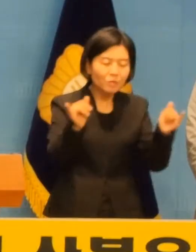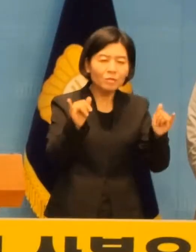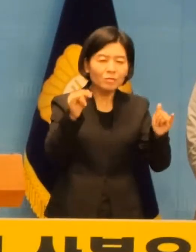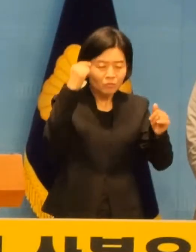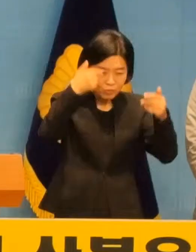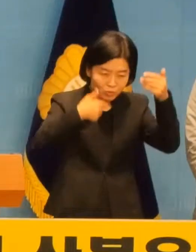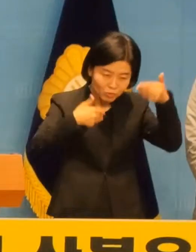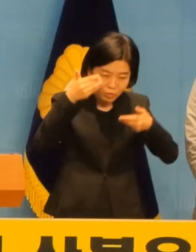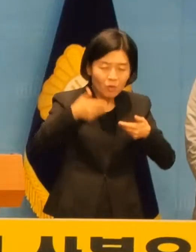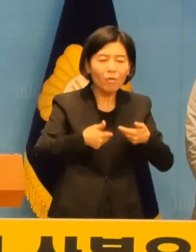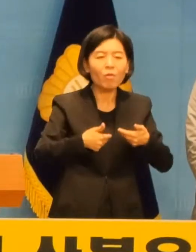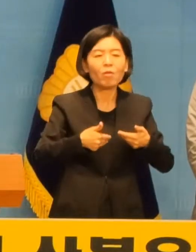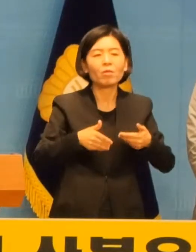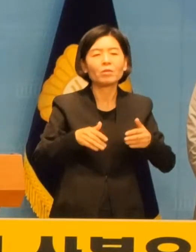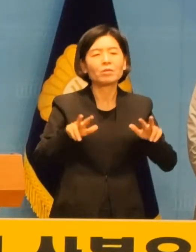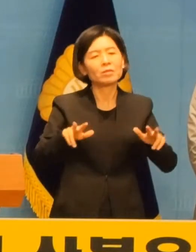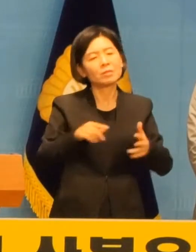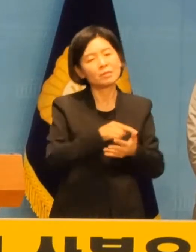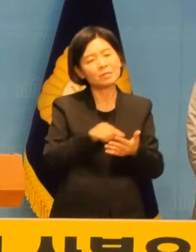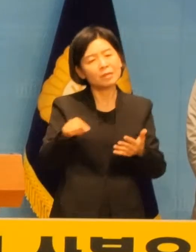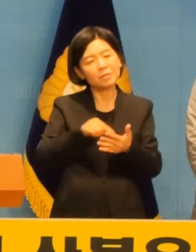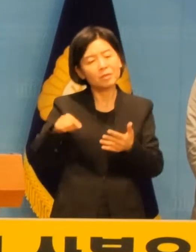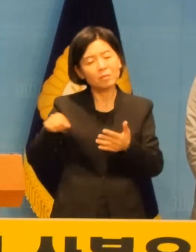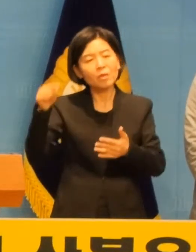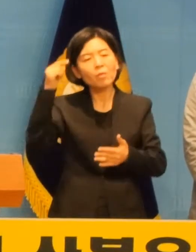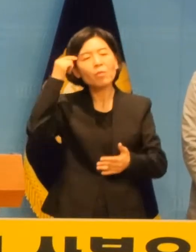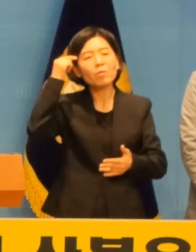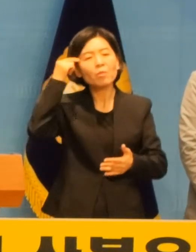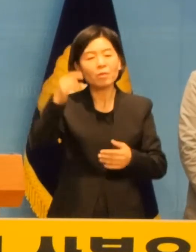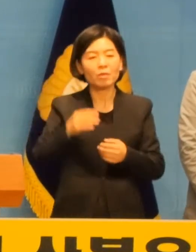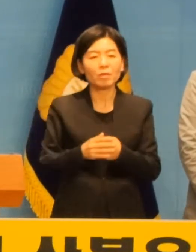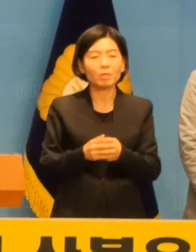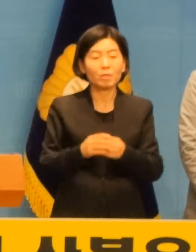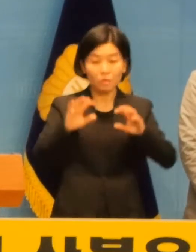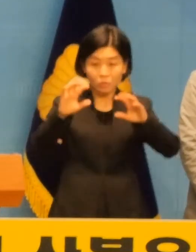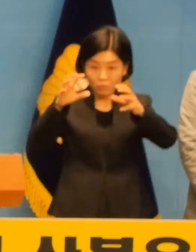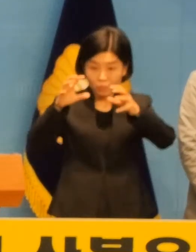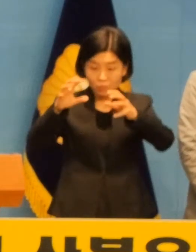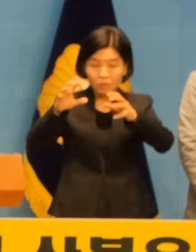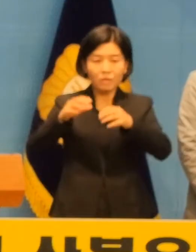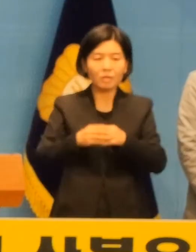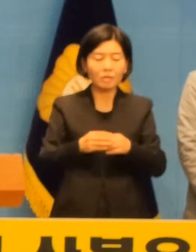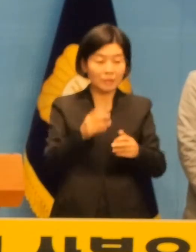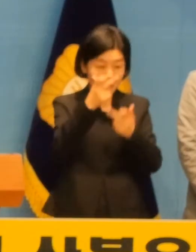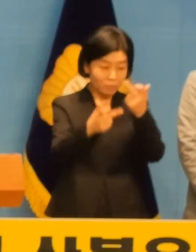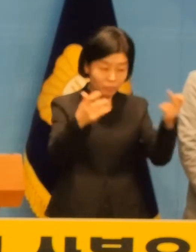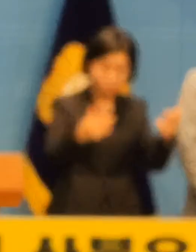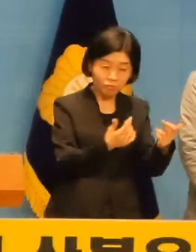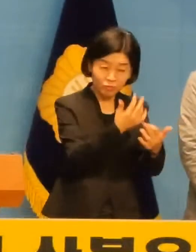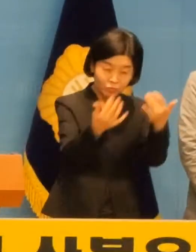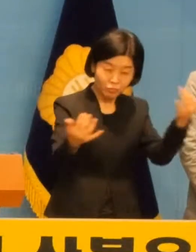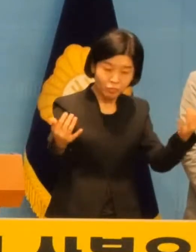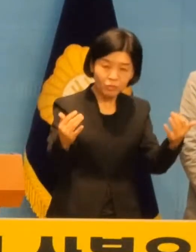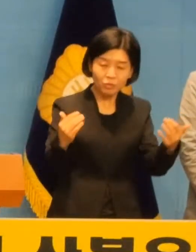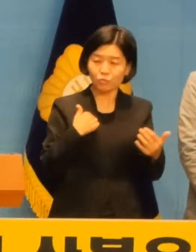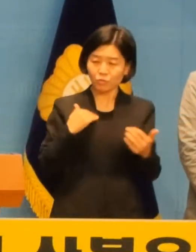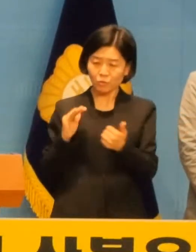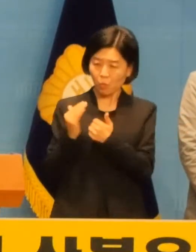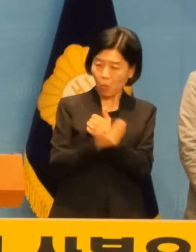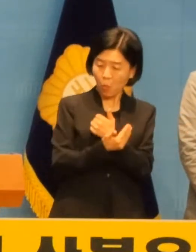왜 우리에게 이런 재난이 일어났는지, 왜 국가는 초대형 산불로부터 우리들을 보호해주지